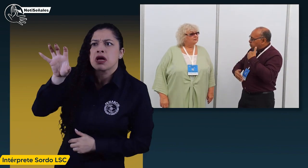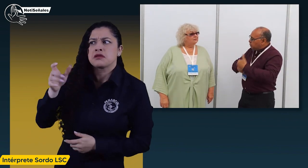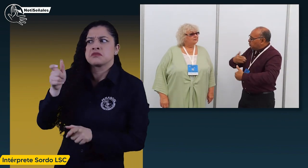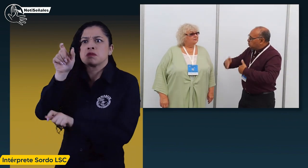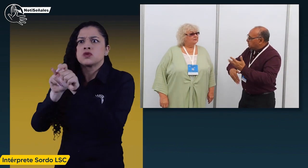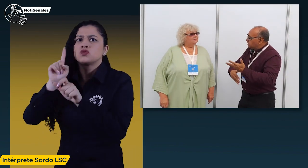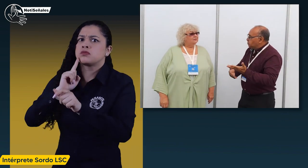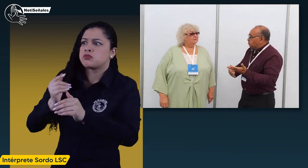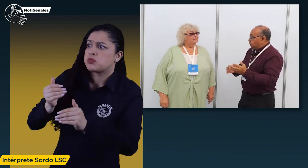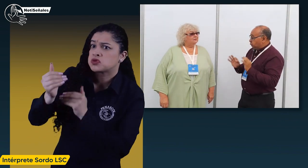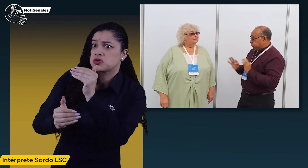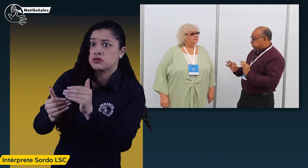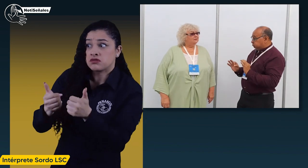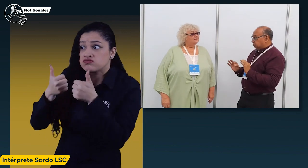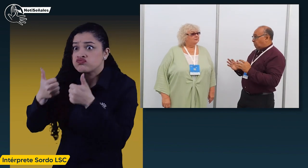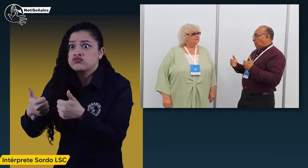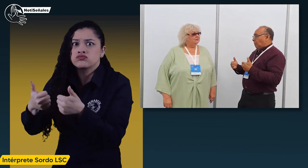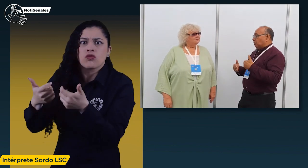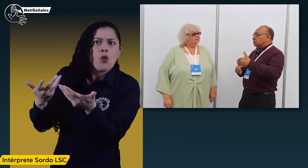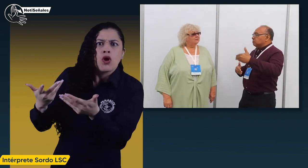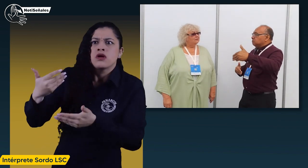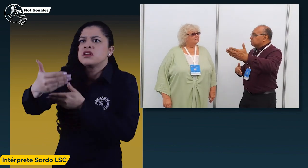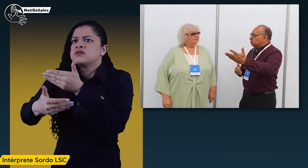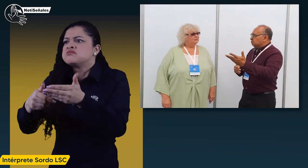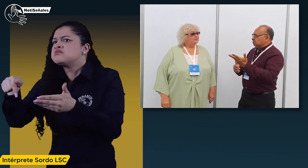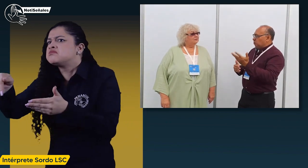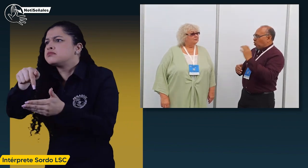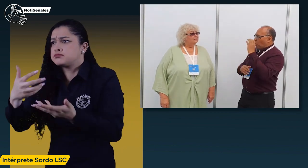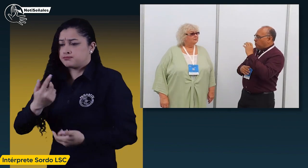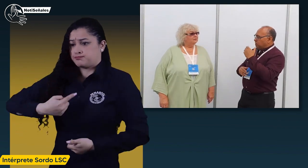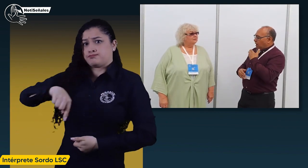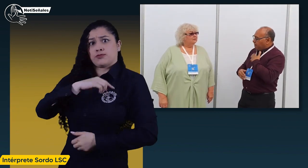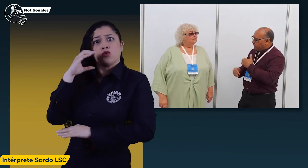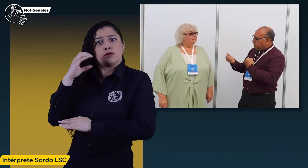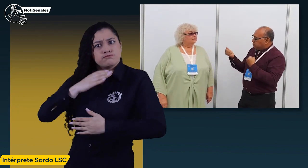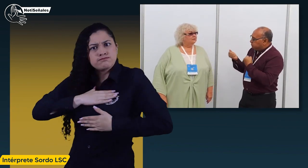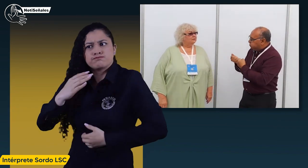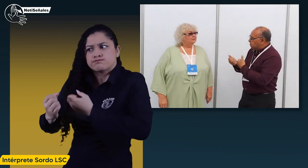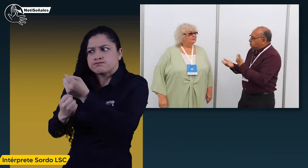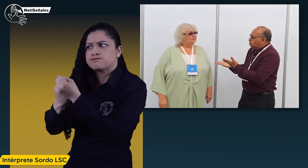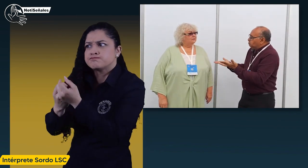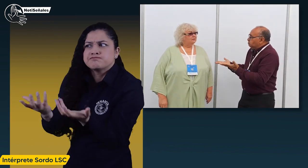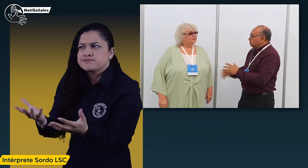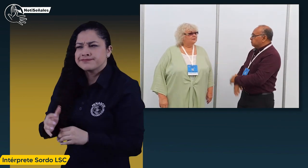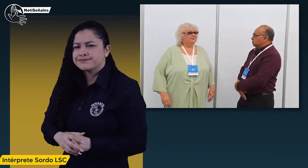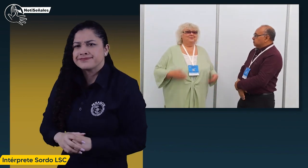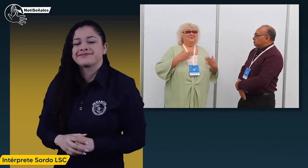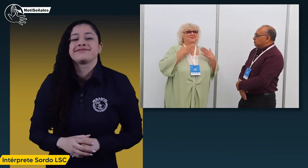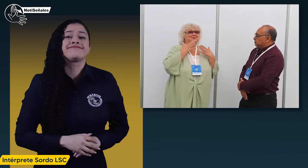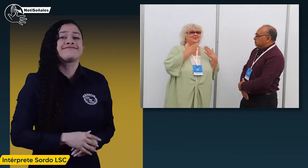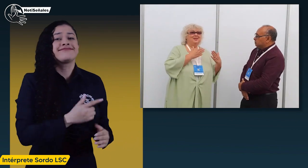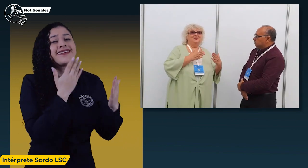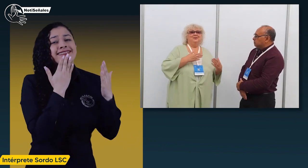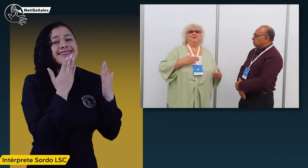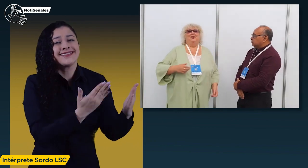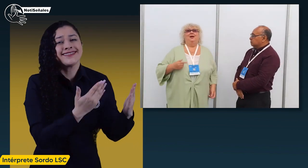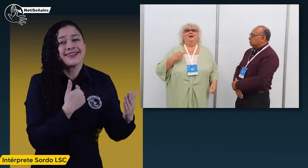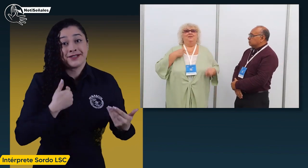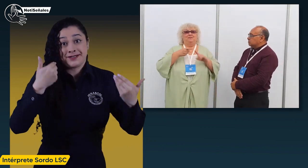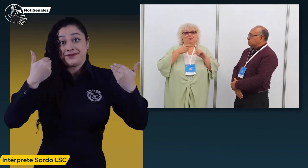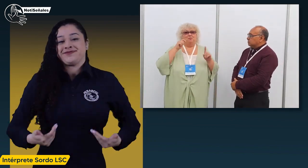sordas en este proceso bien que vendrán adelante desde Colombia estamos dispuestos a apoyarles cuéntanos cómo